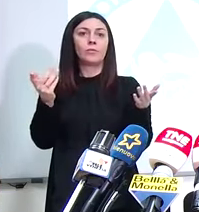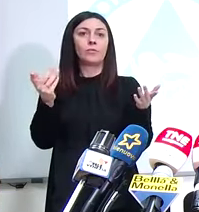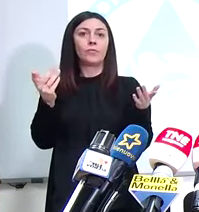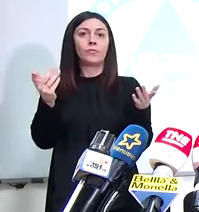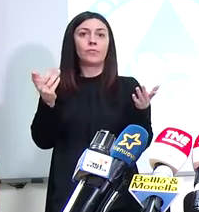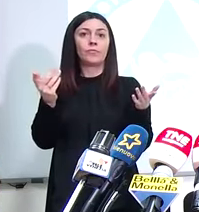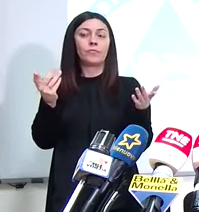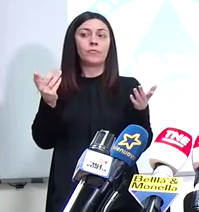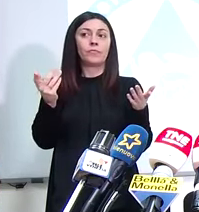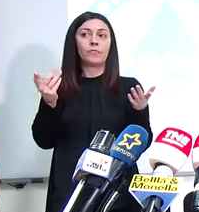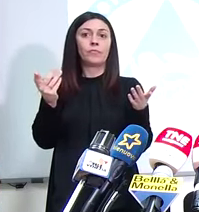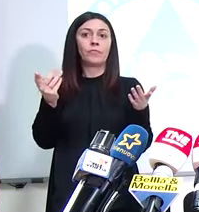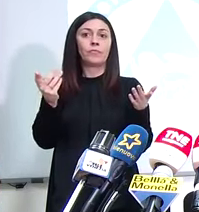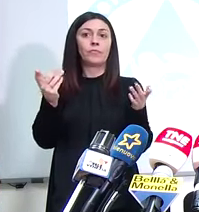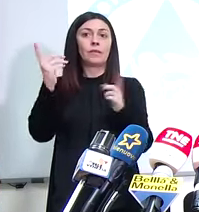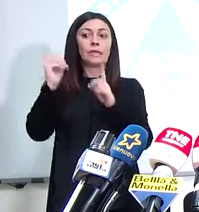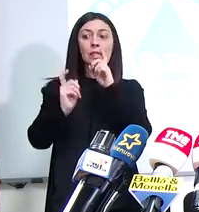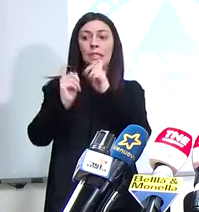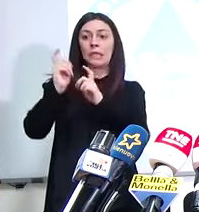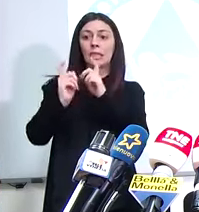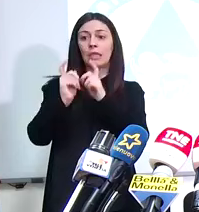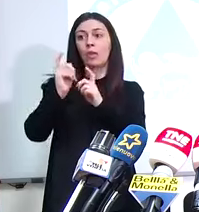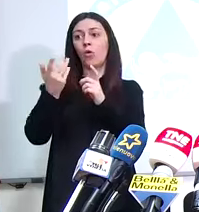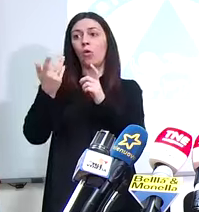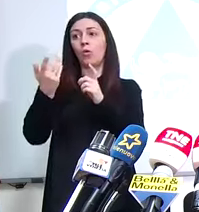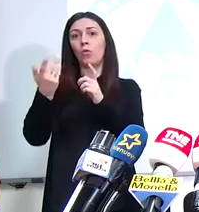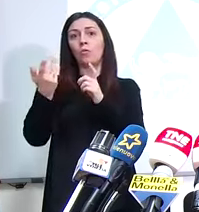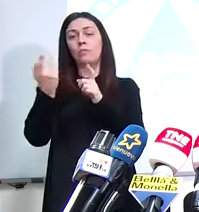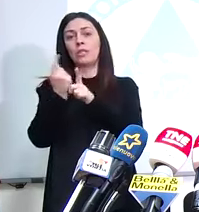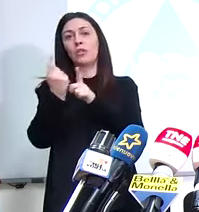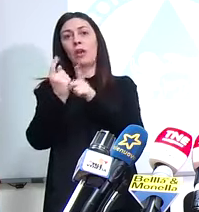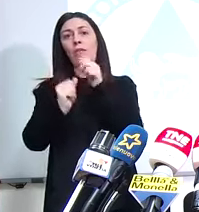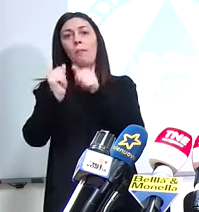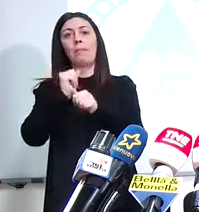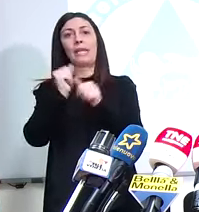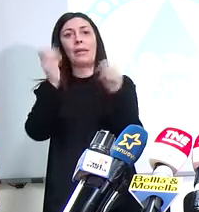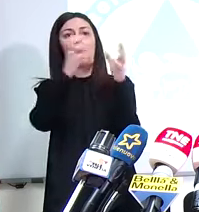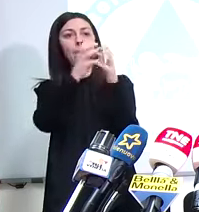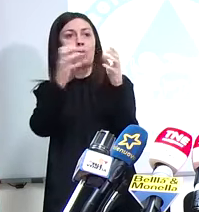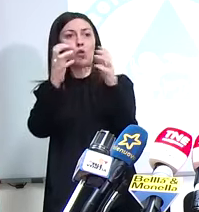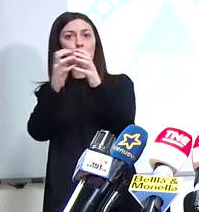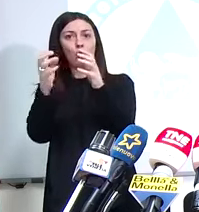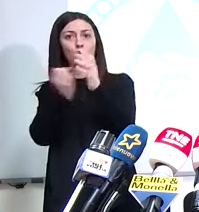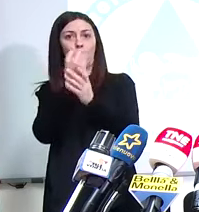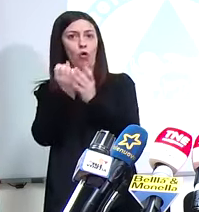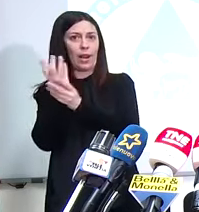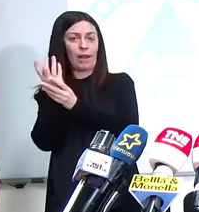fatta st negoziazione adesso il plus di produzione perché altrimenti è inevitabile che vada sul mercato libero